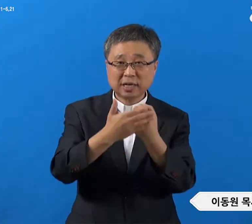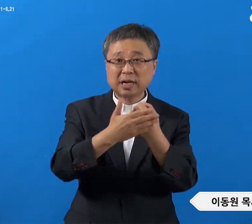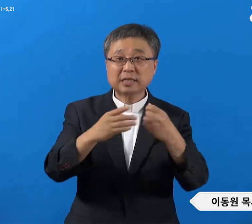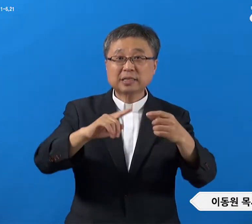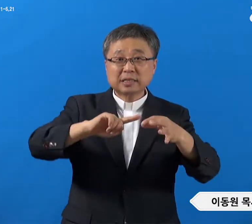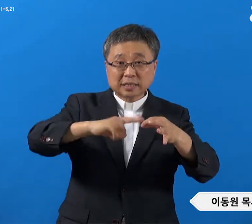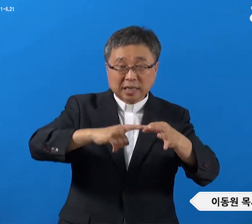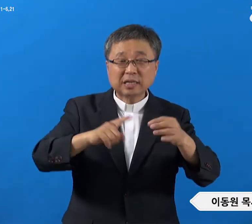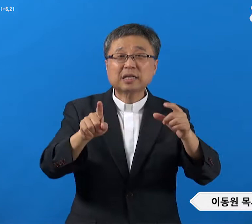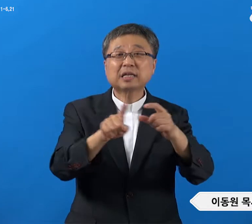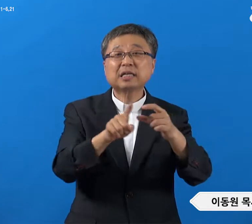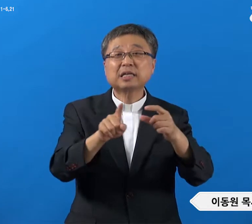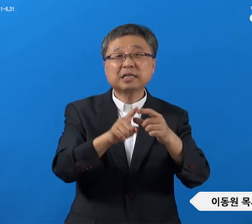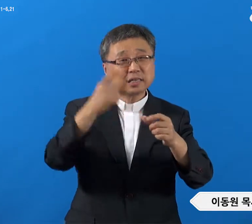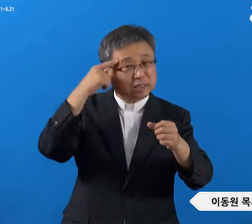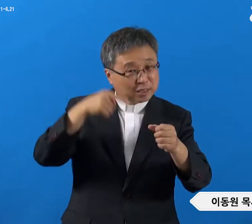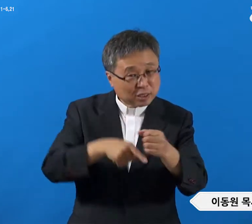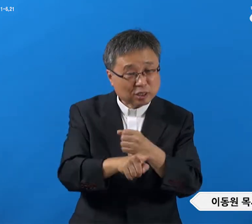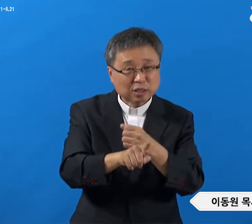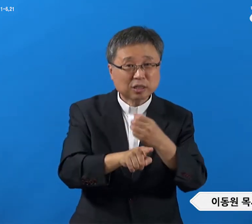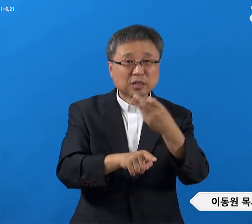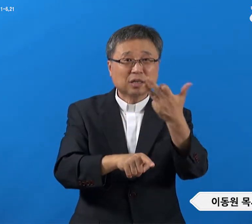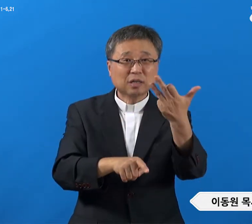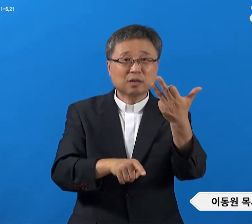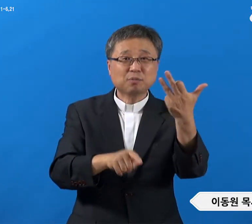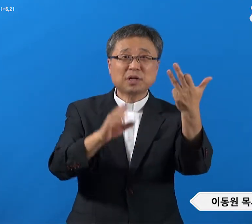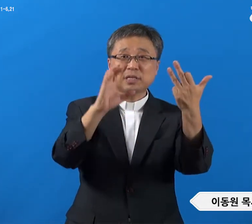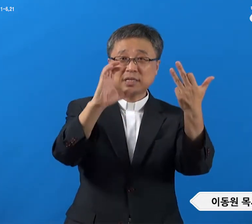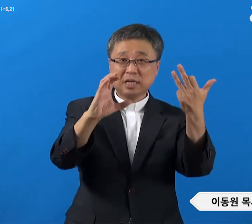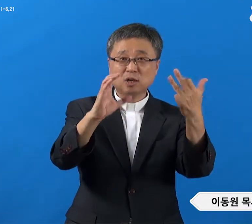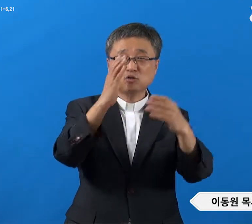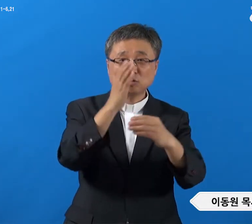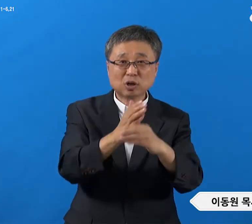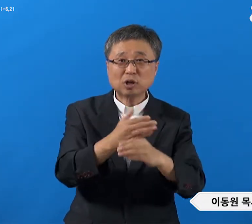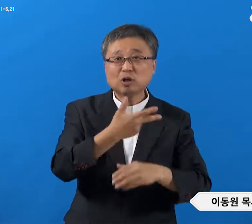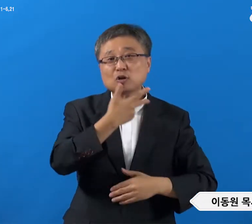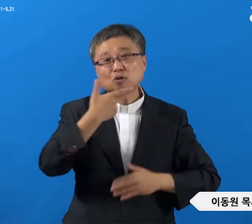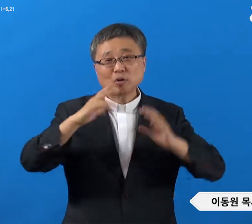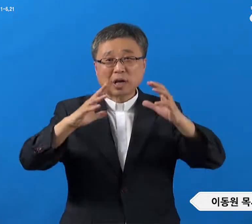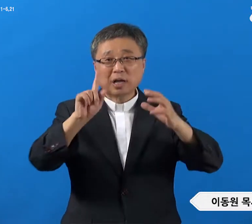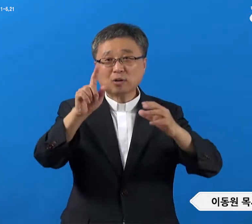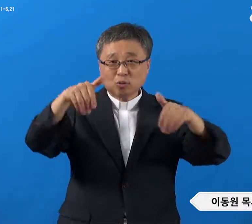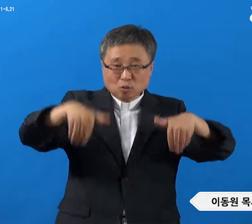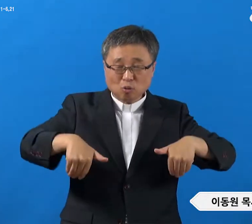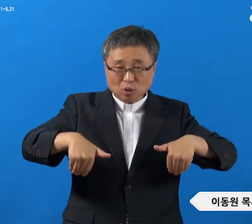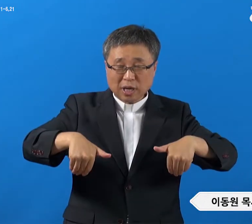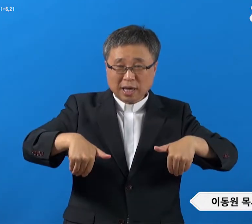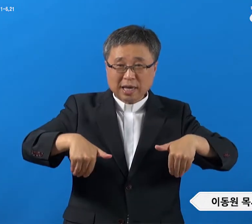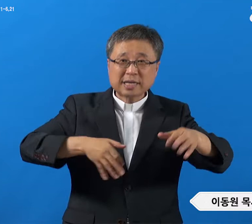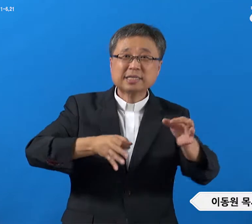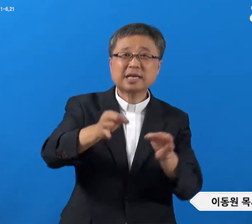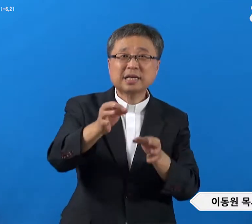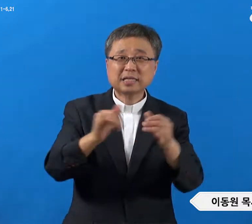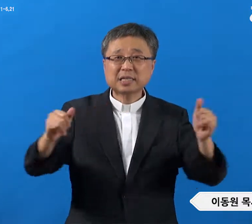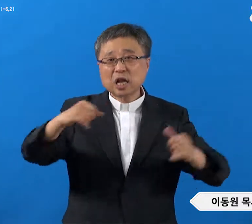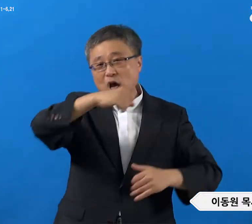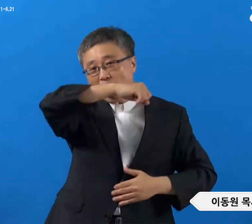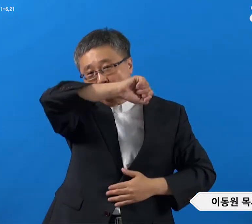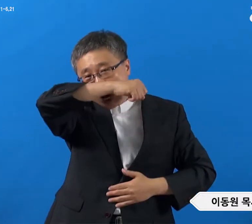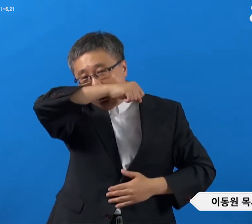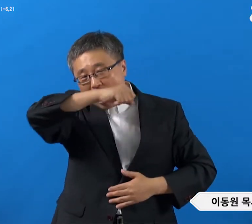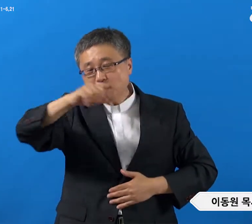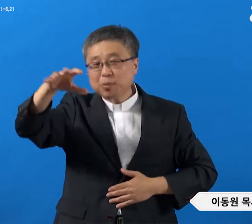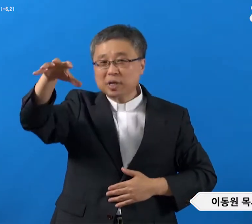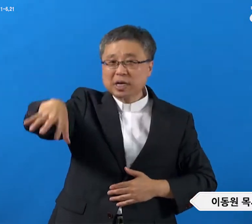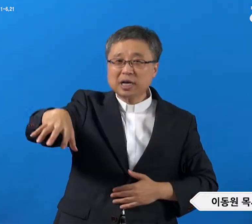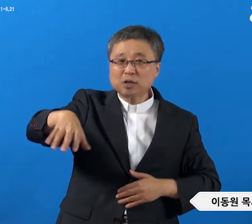아니겠습니까? 18세기 중엽에 영국에 한 노예 상인이 있었습니다. 자, 아프리카의